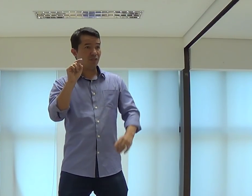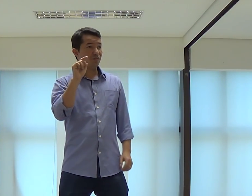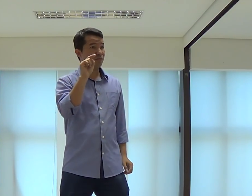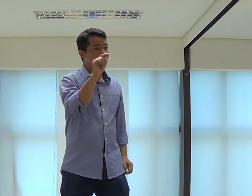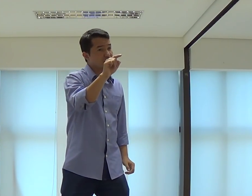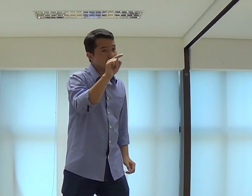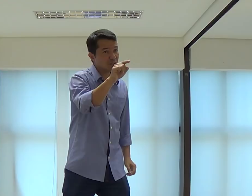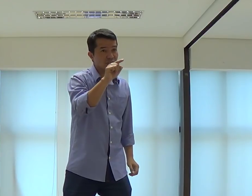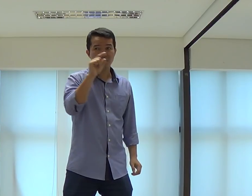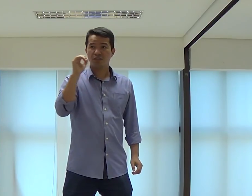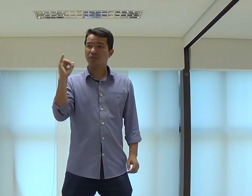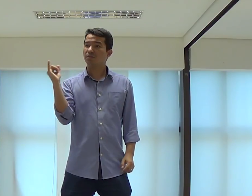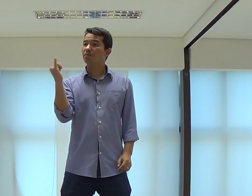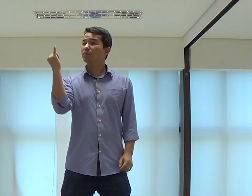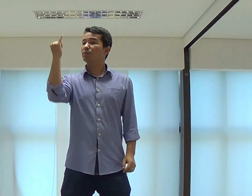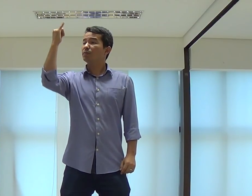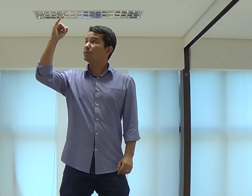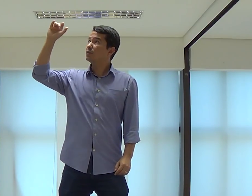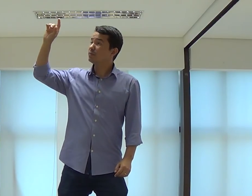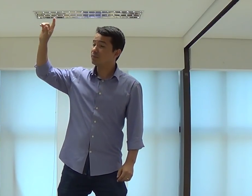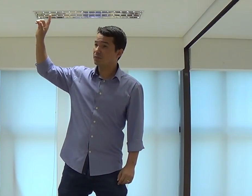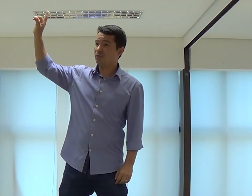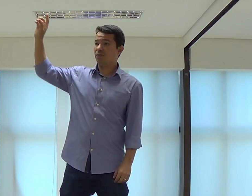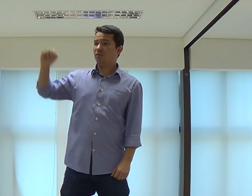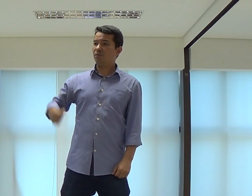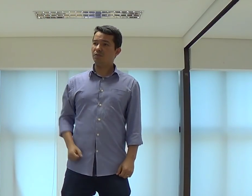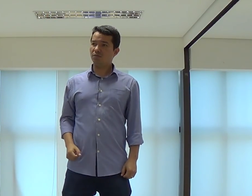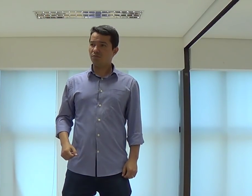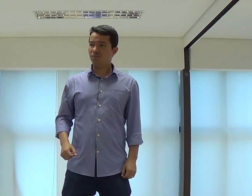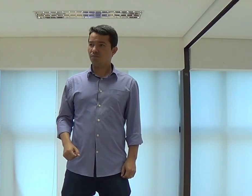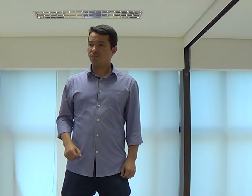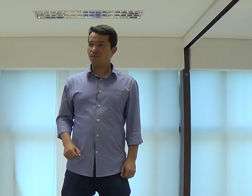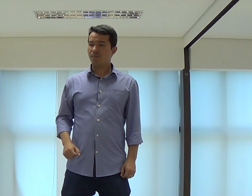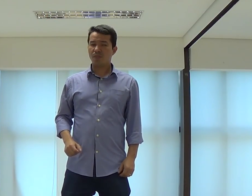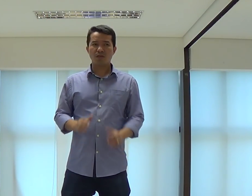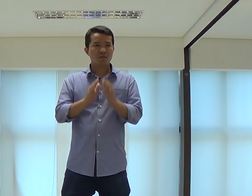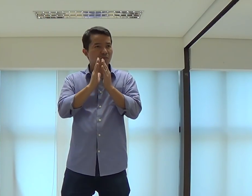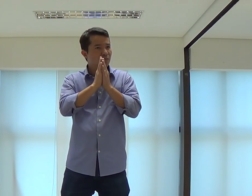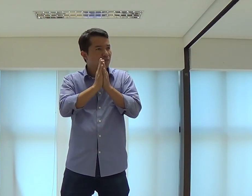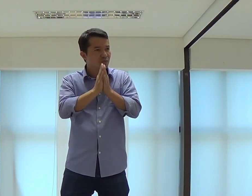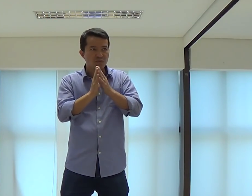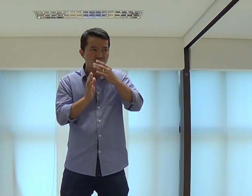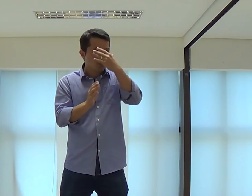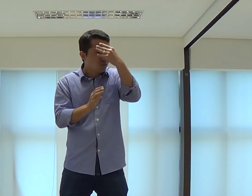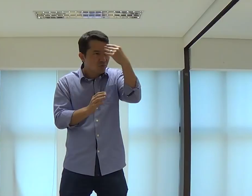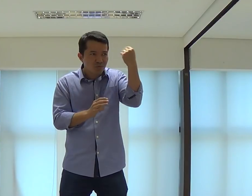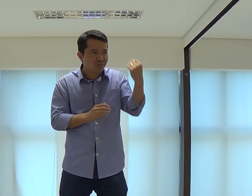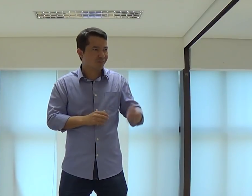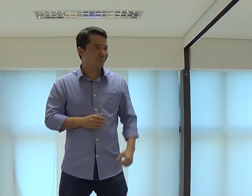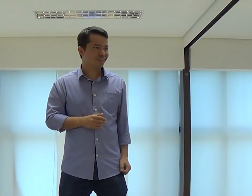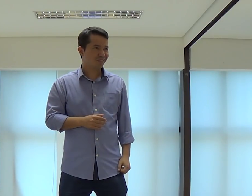é especial, que você é importante para Deus. Então, por favor, não se esqueça